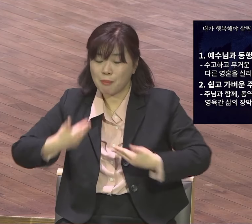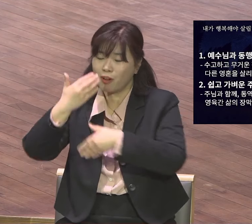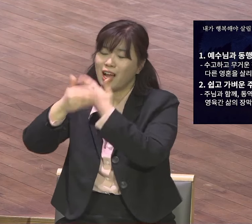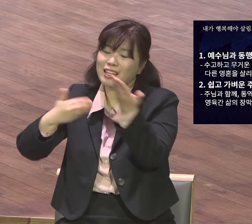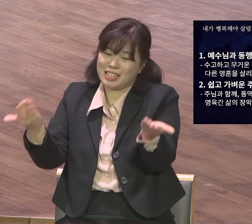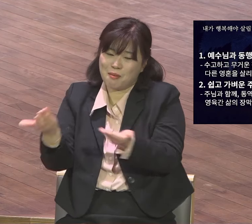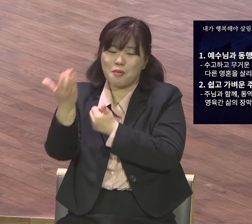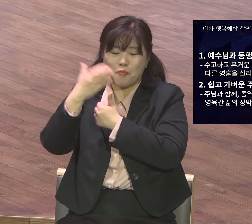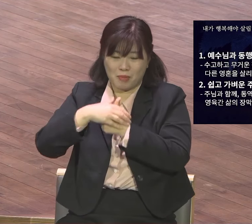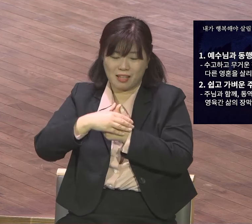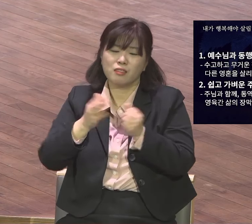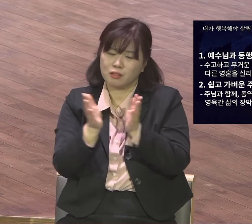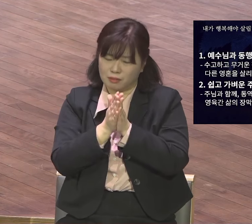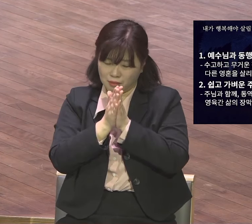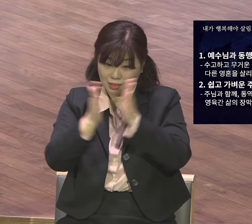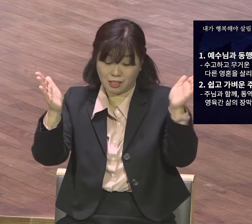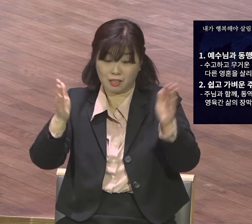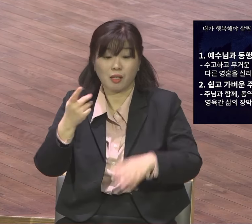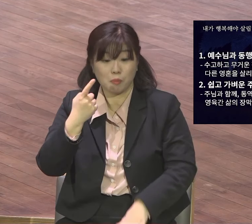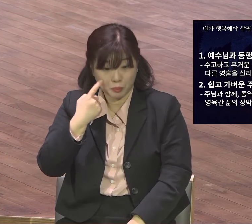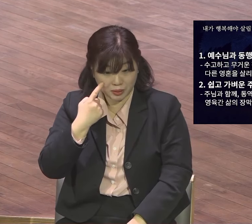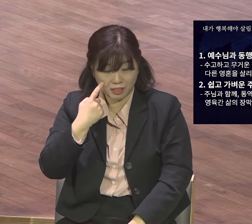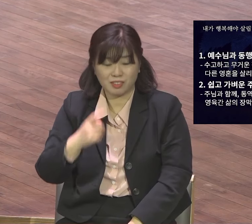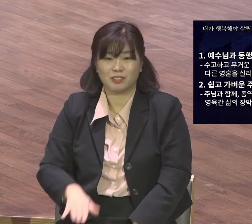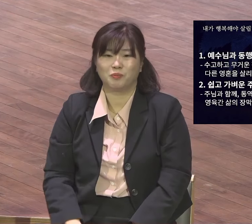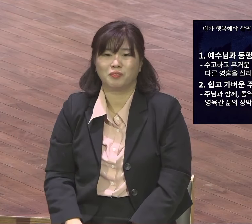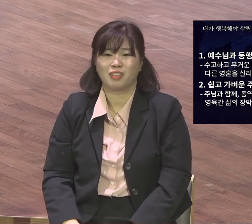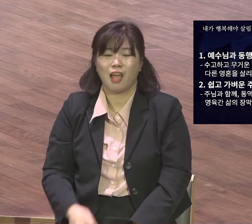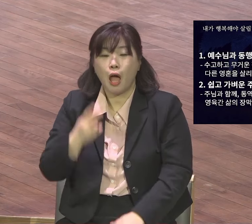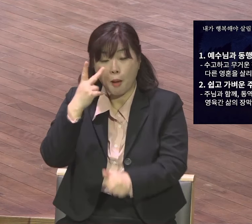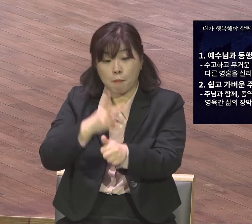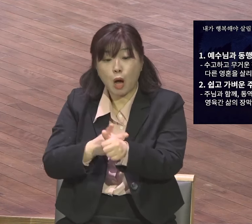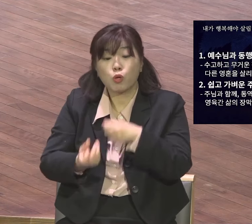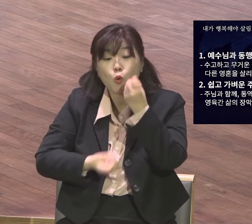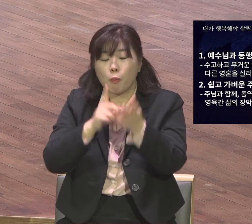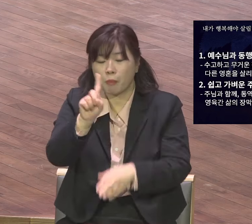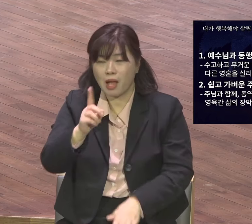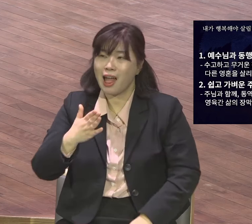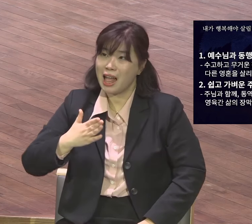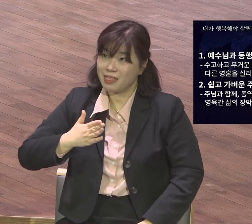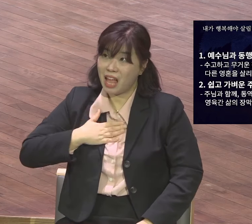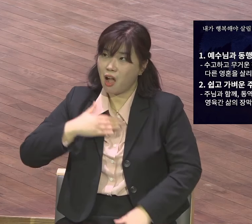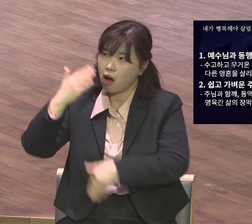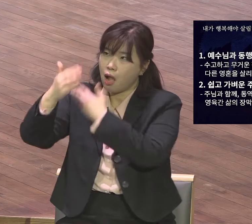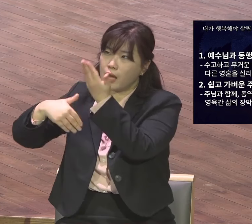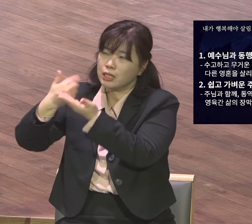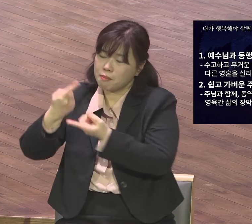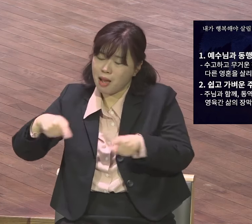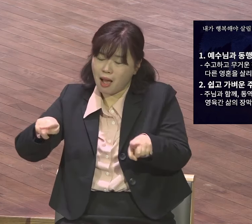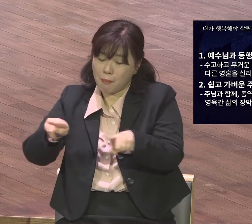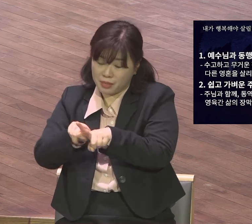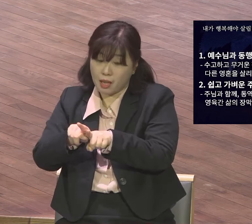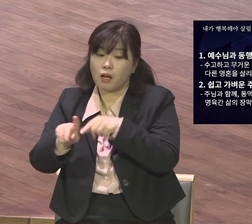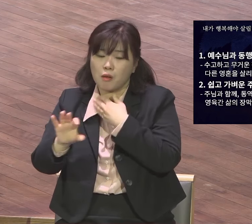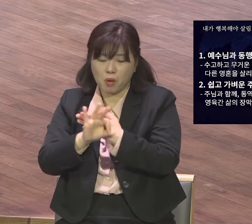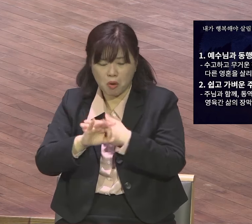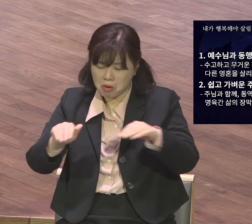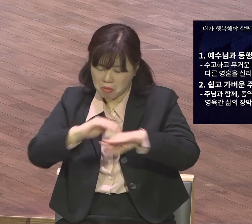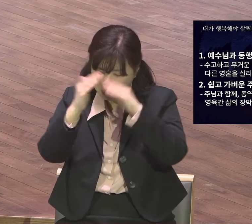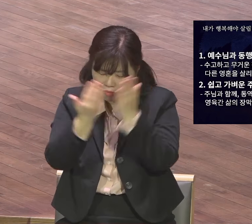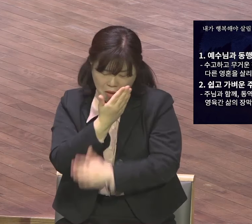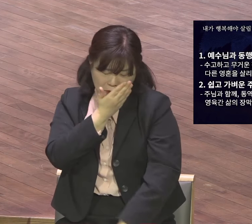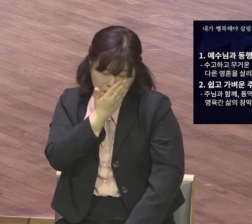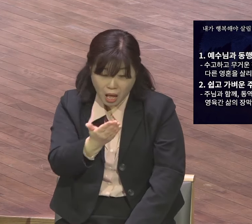됩니다. 사도 바울은 내게 능력 주시는 자 안에서 내가 모든 것을 할 수 있다고 고백합니다. 이 고백이 우리의 고백이 되게